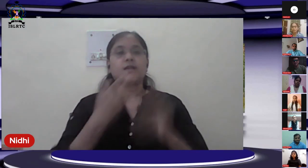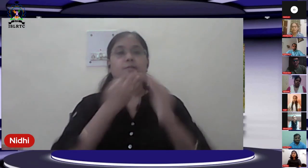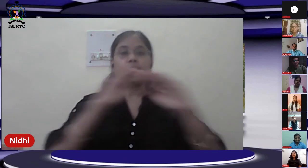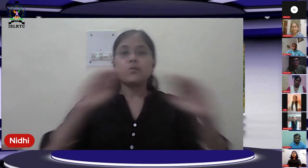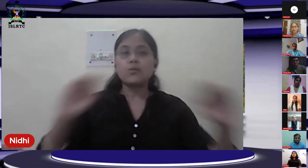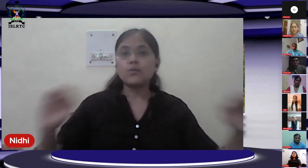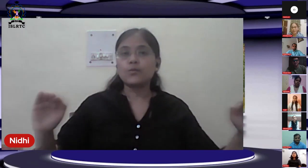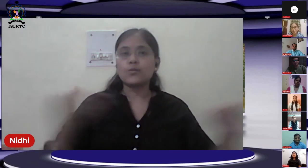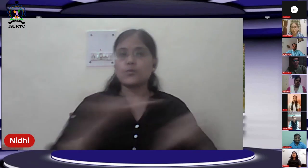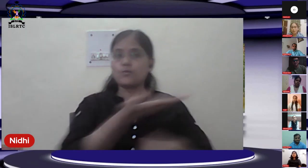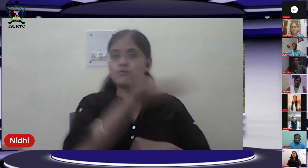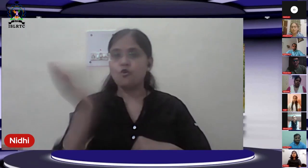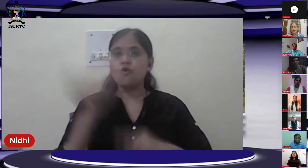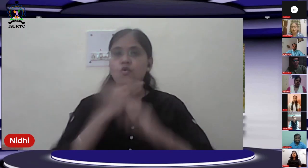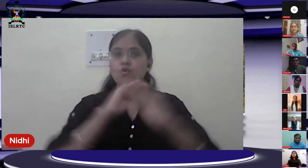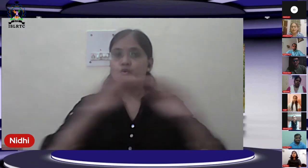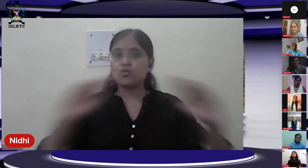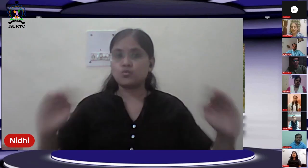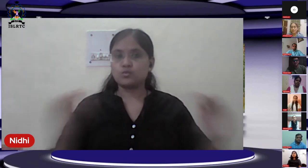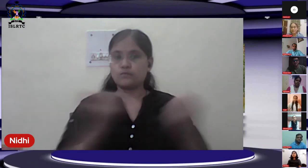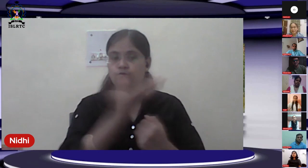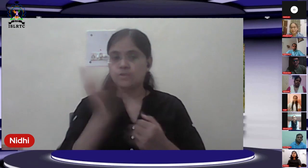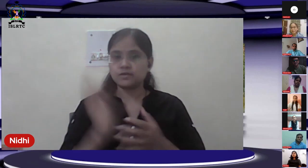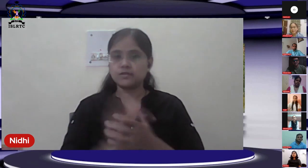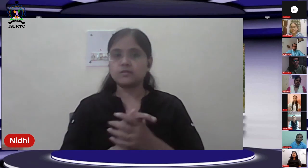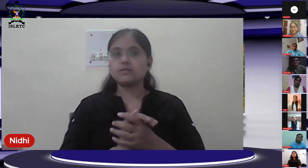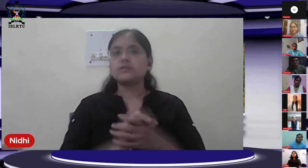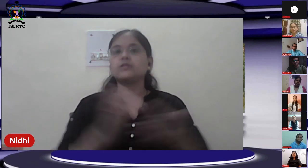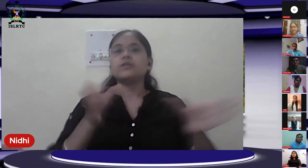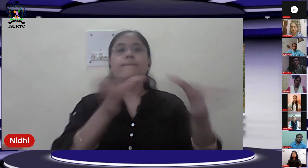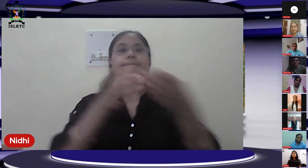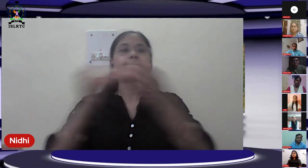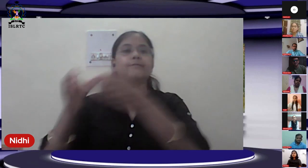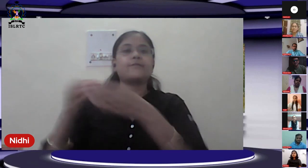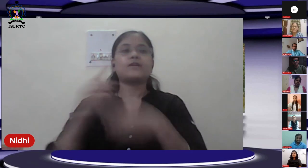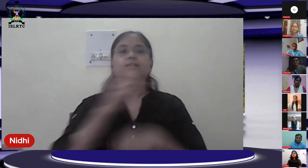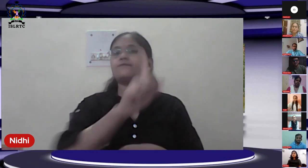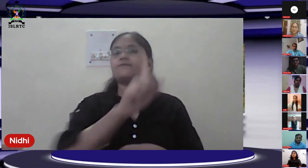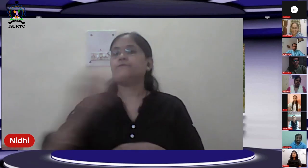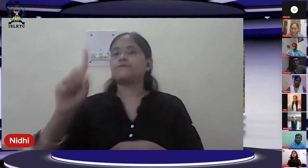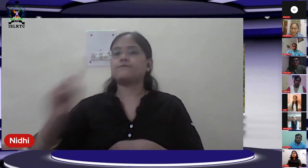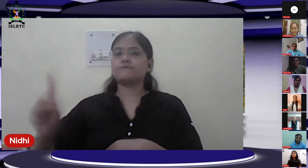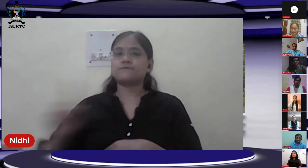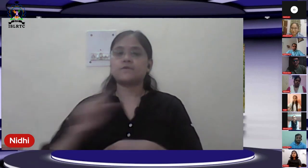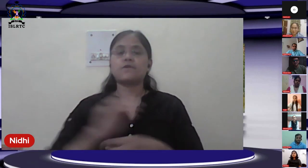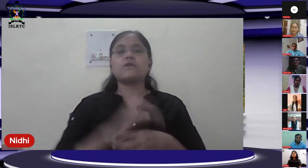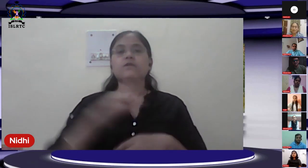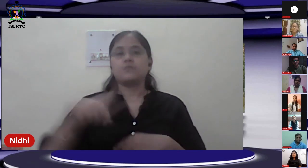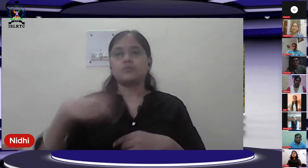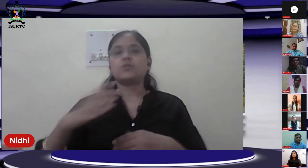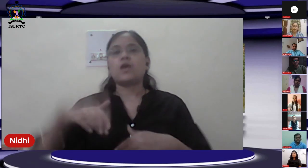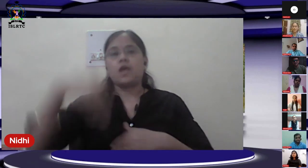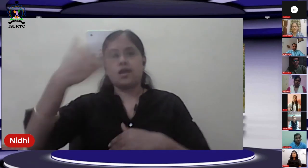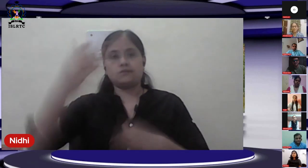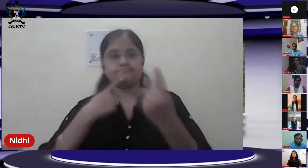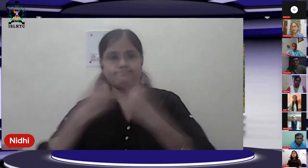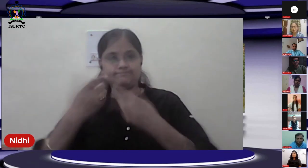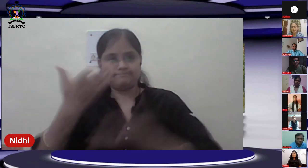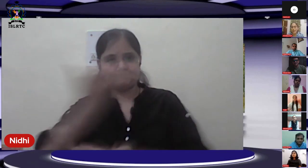जुड़े हुए हैं, हर एक क्लास का एक रिप्रेजेंटेटिव है, तो हम उनसे भी अभी चर्चा करेंगे कि कई बार ऐसे हमारे मन में